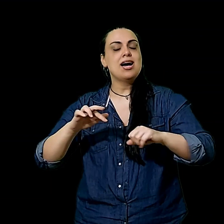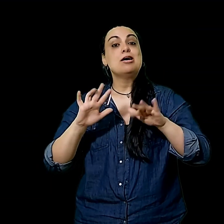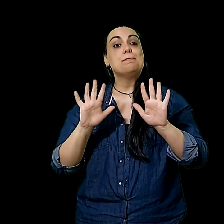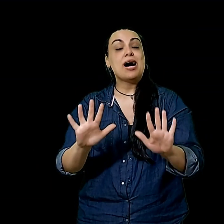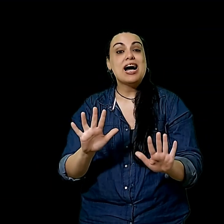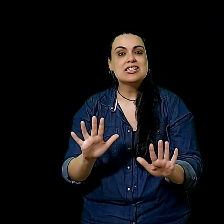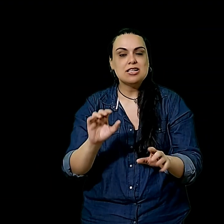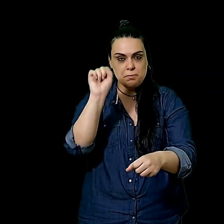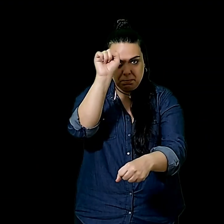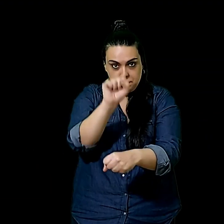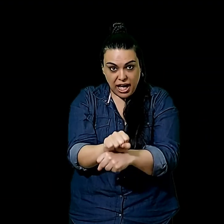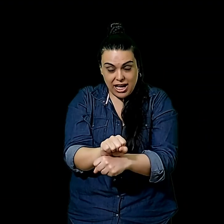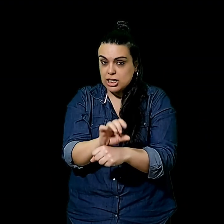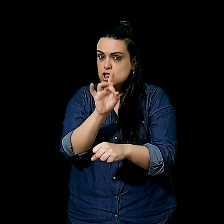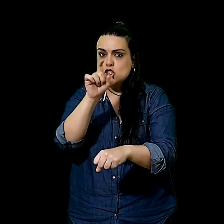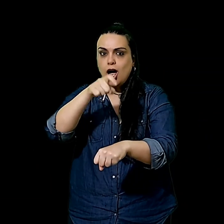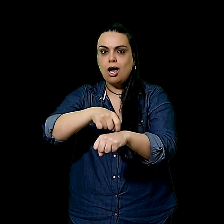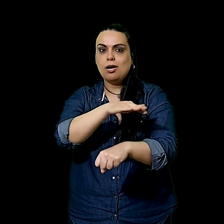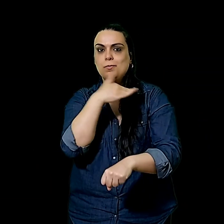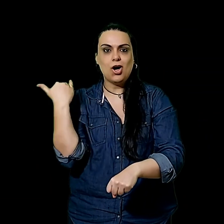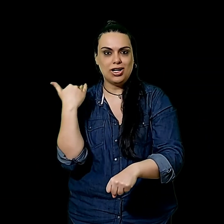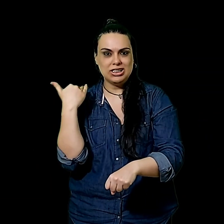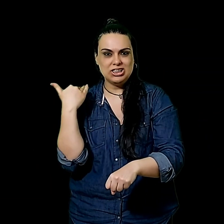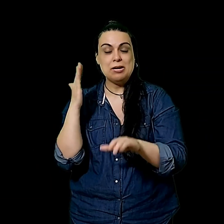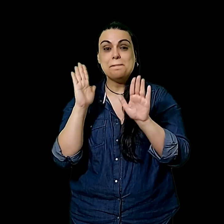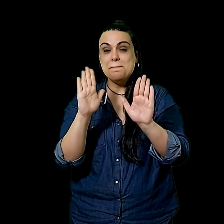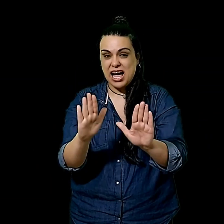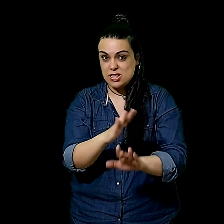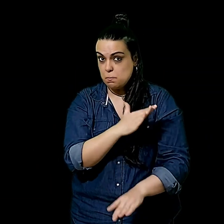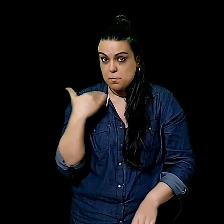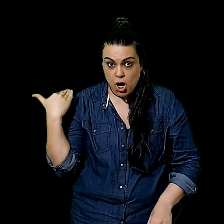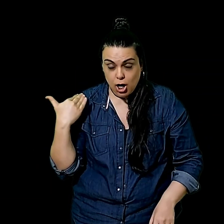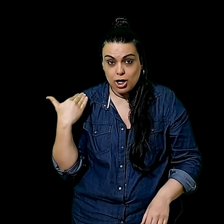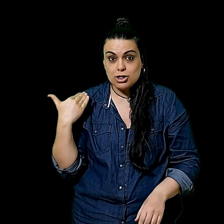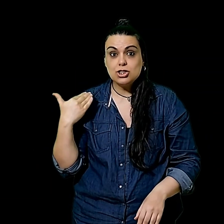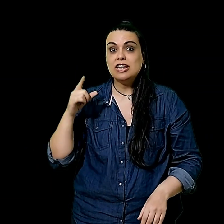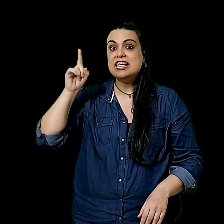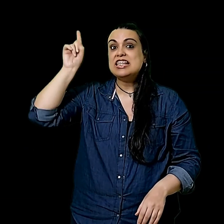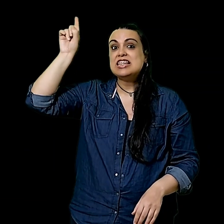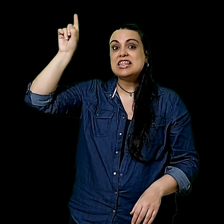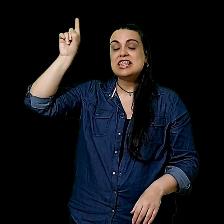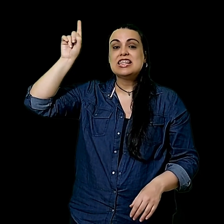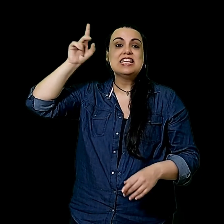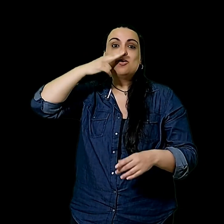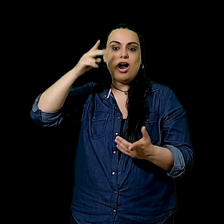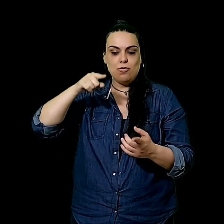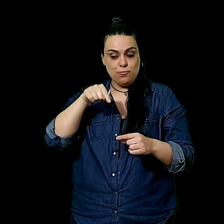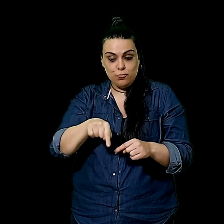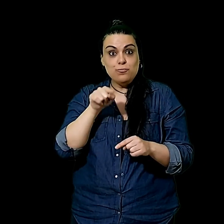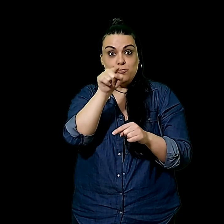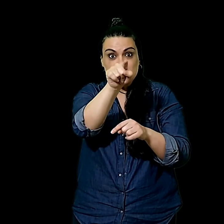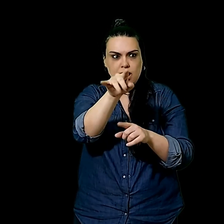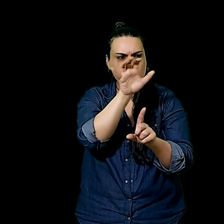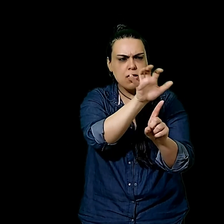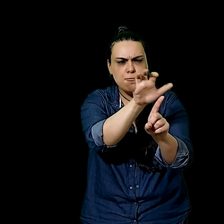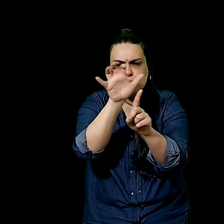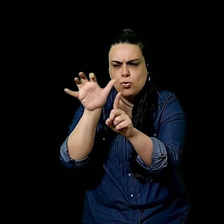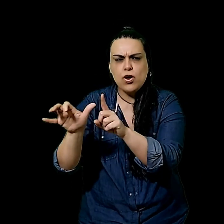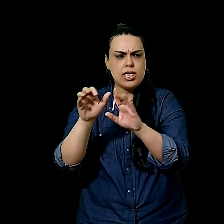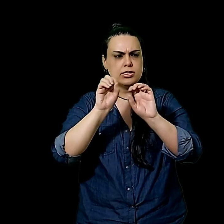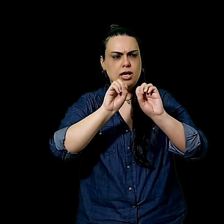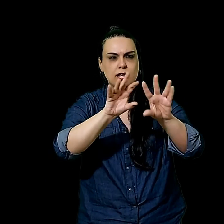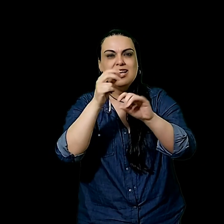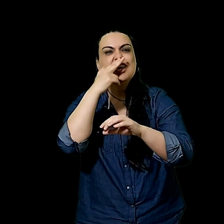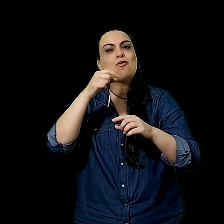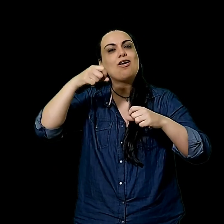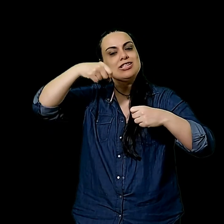para quando você morre. E nem assim. Porque aquilo que foi plantado na vida de outros, aquilo que foi plantado